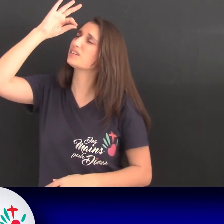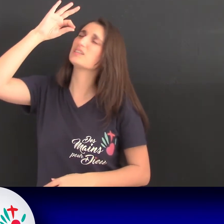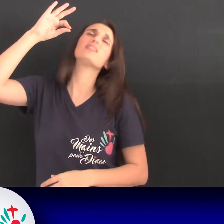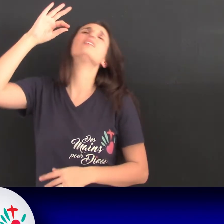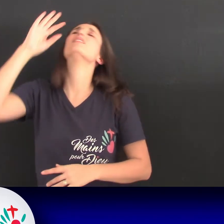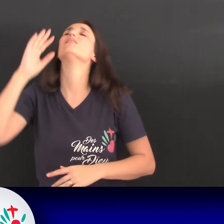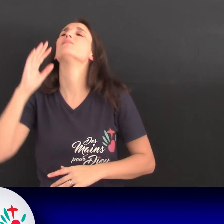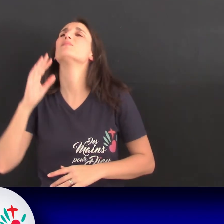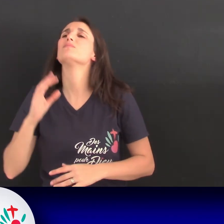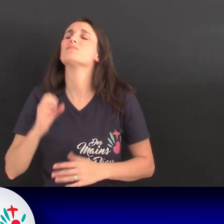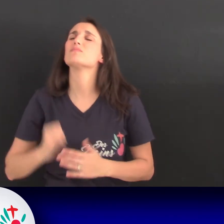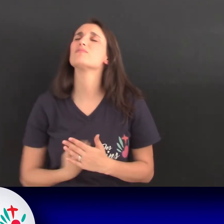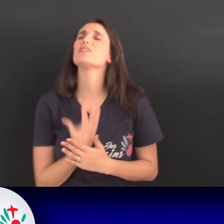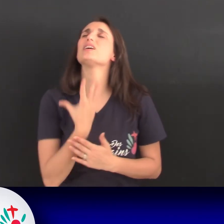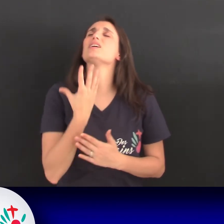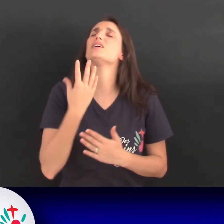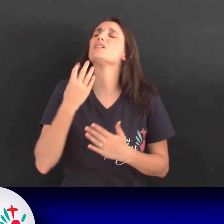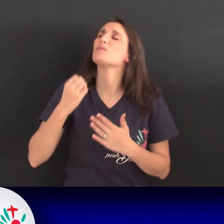Saint-Esprit,